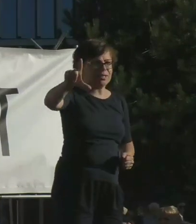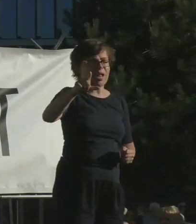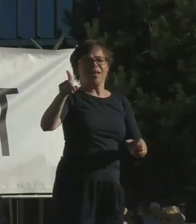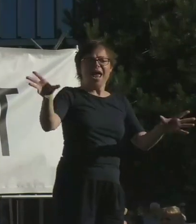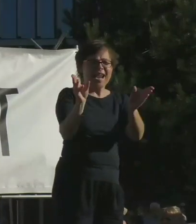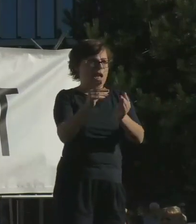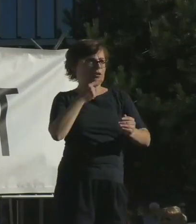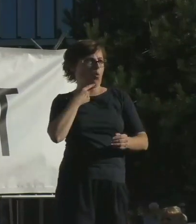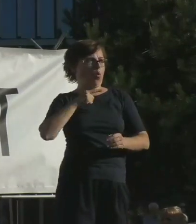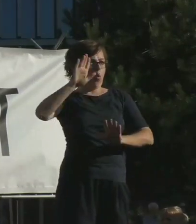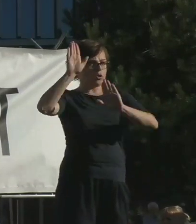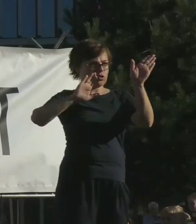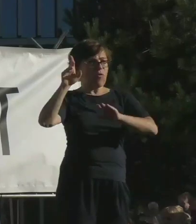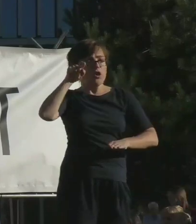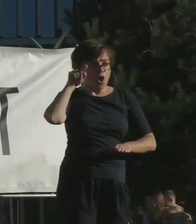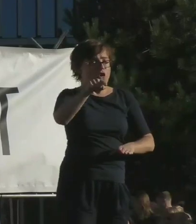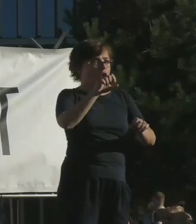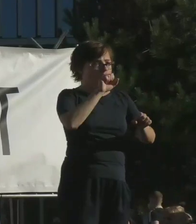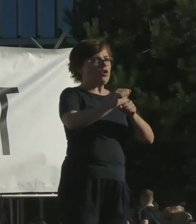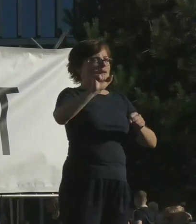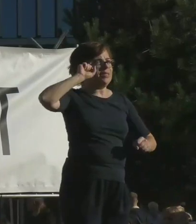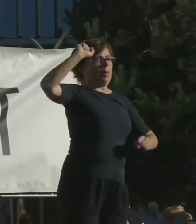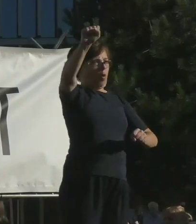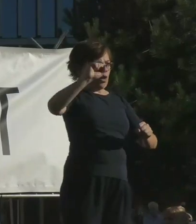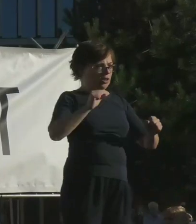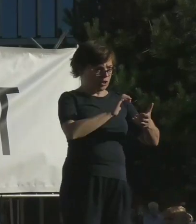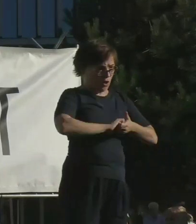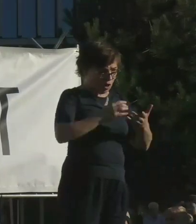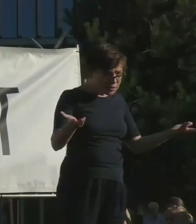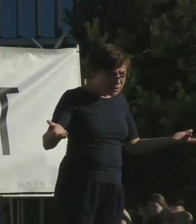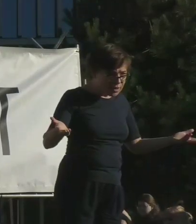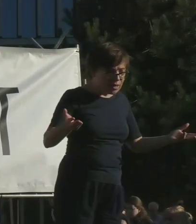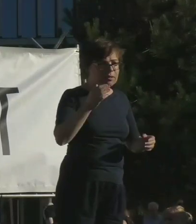Głosują razem. To jest kurwa ta nowa demokratyczna koalicja.